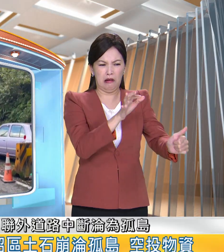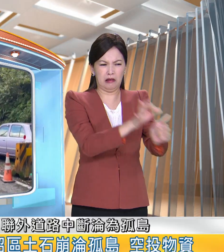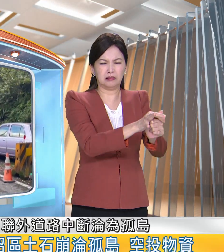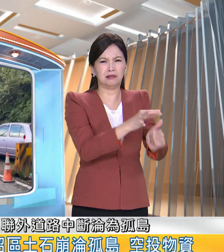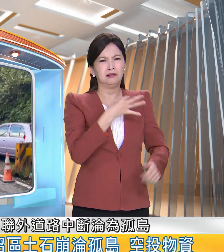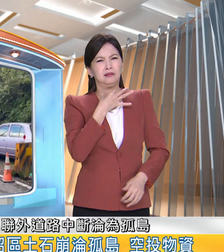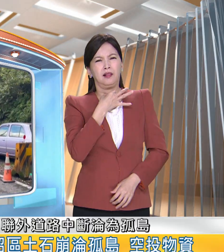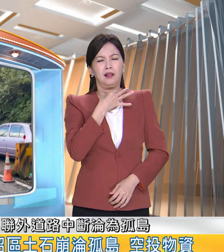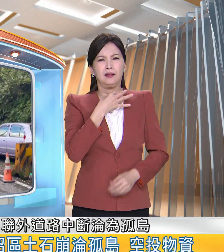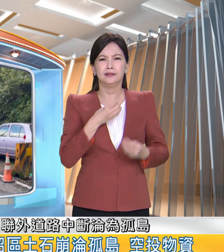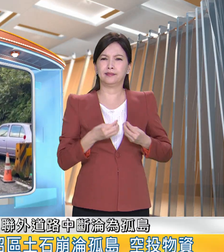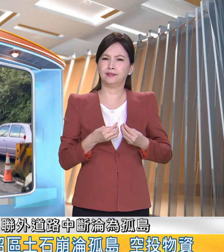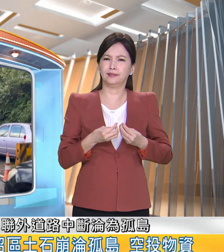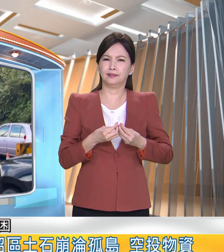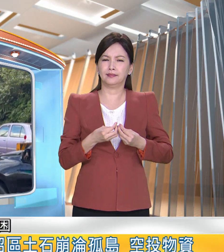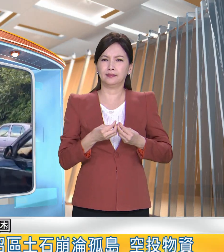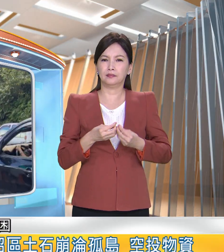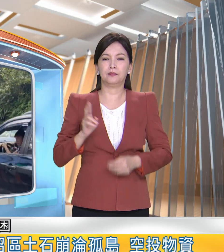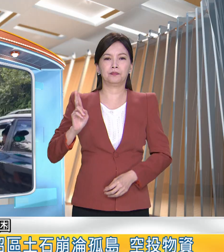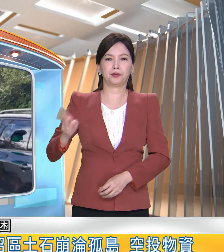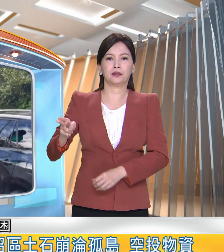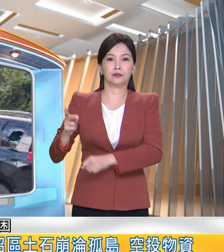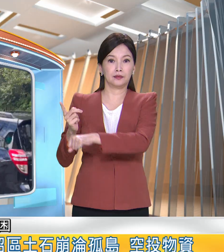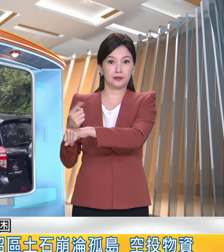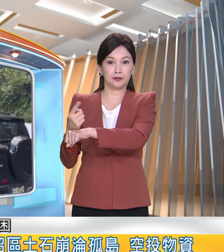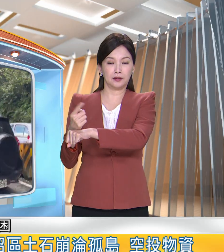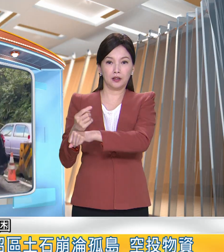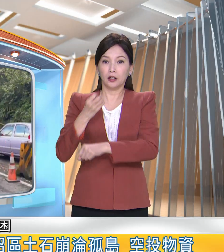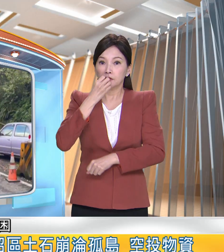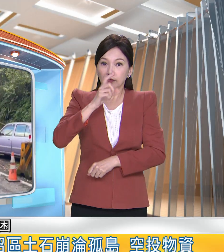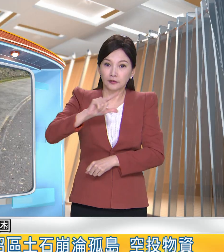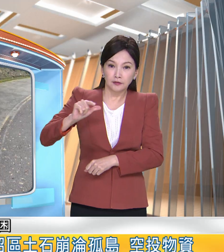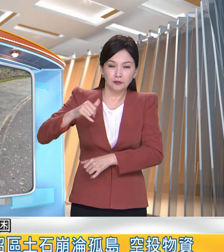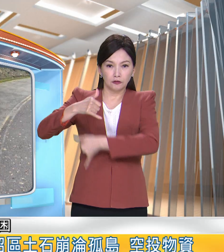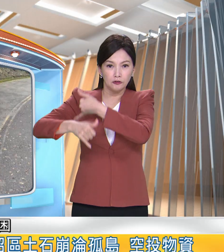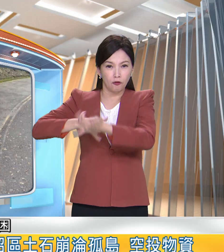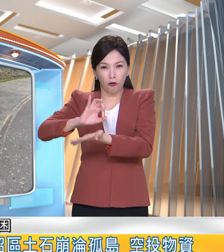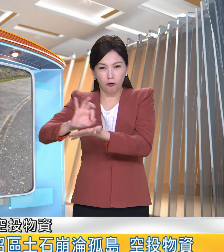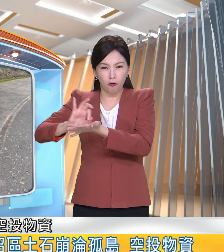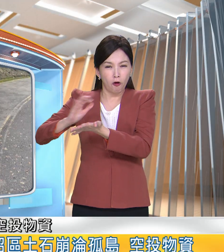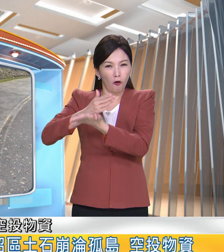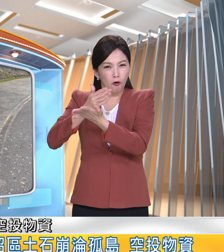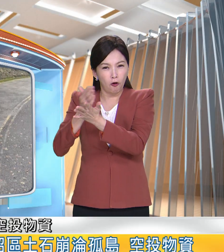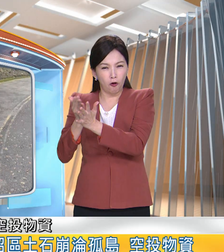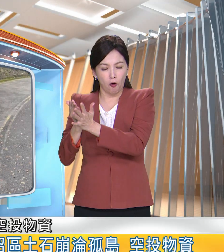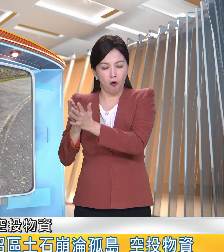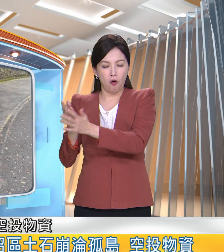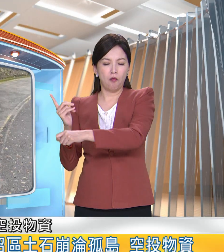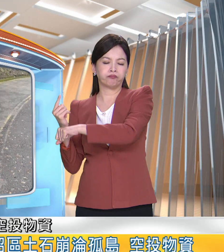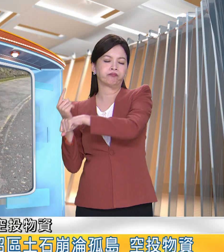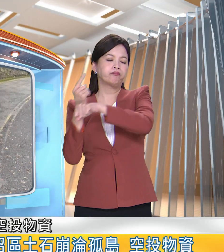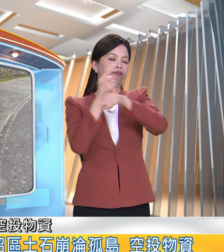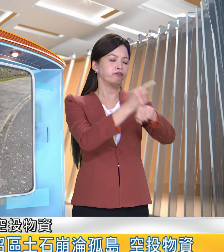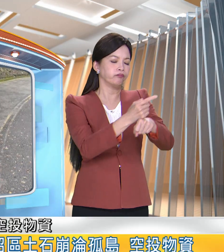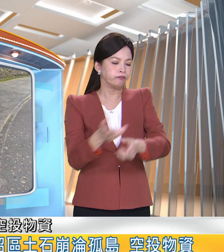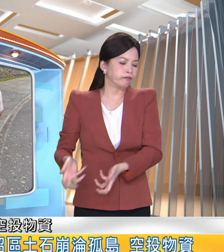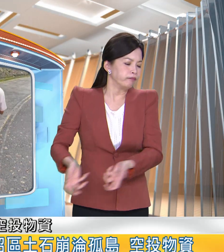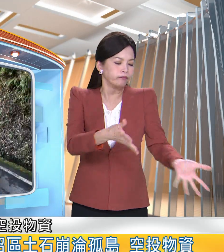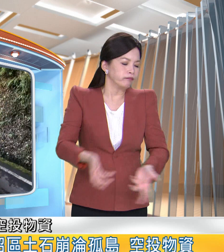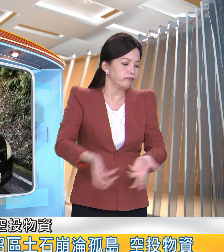岛，有50位的居民受困。空勤总队是出动空投物资。